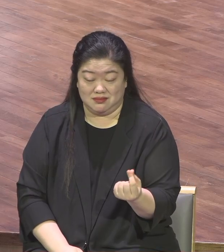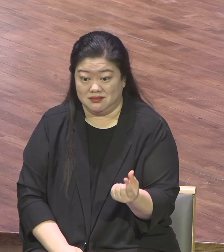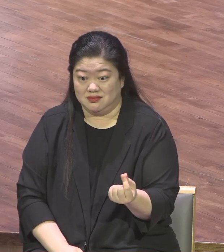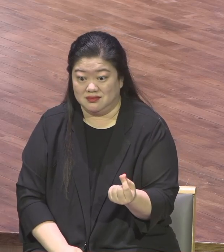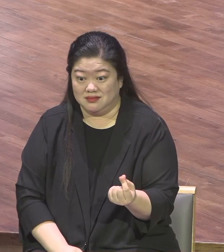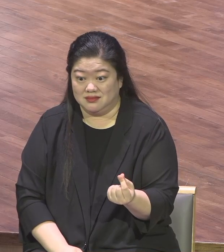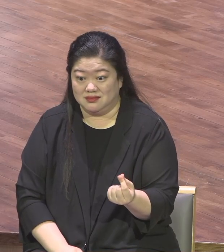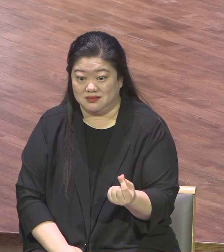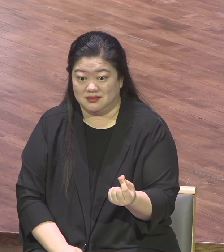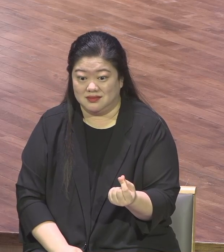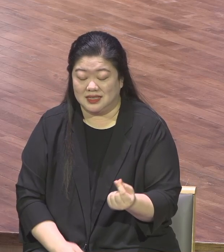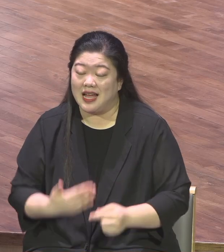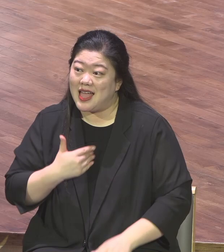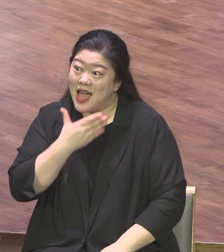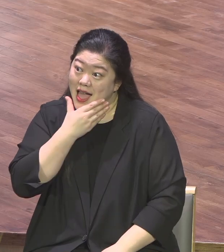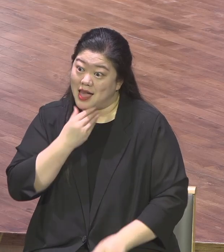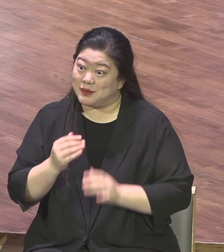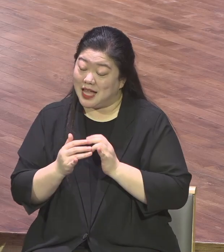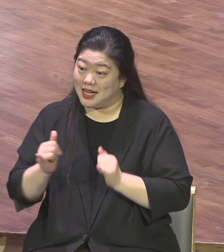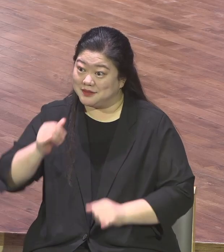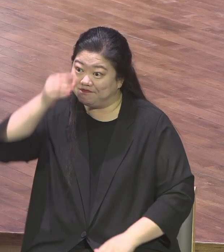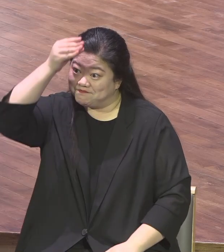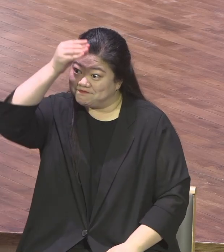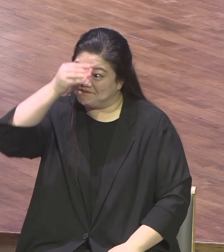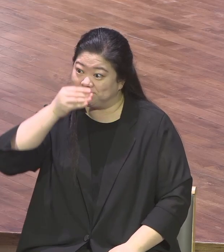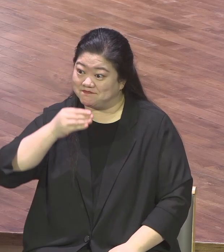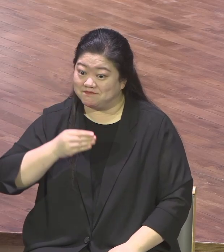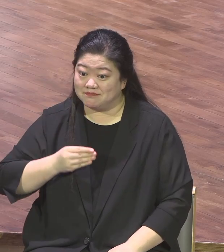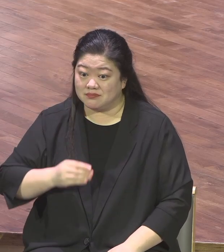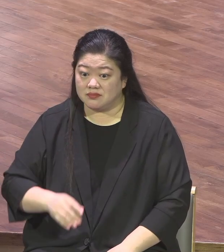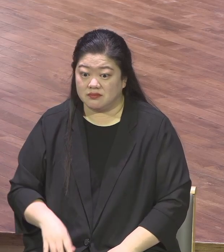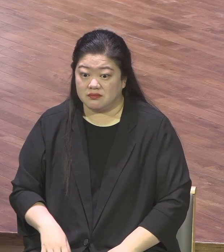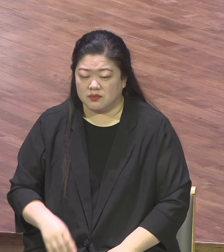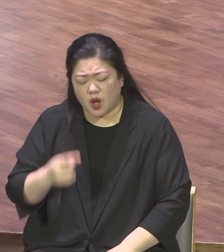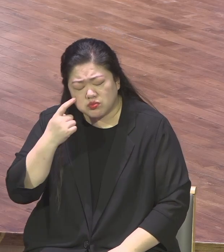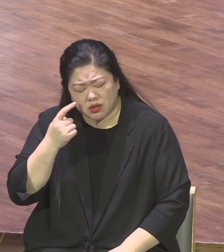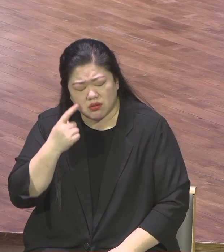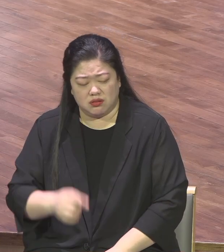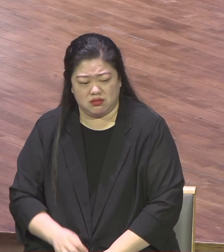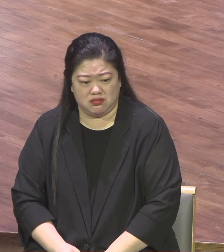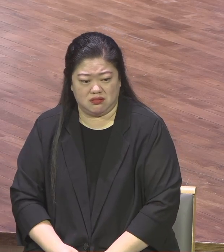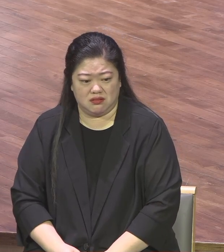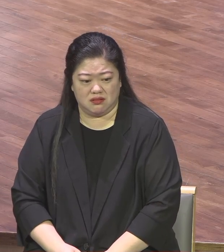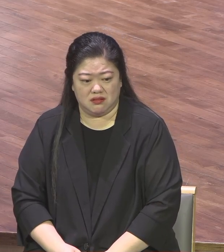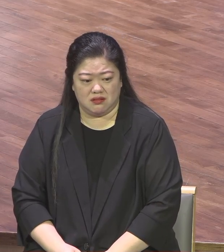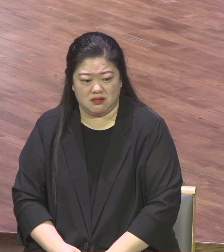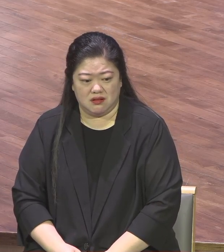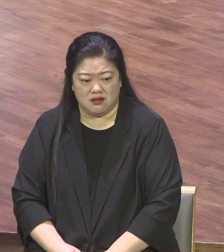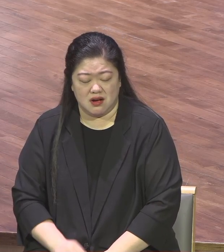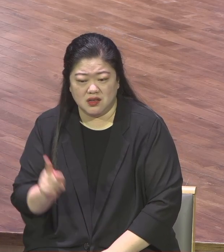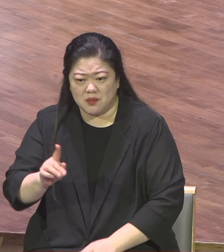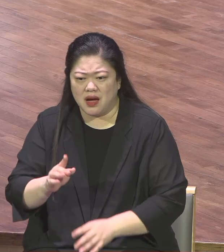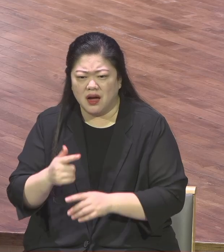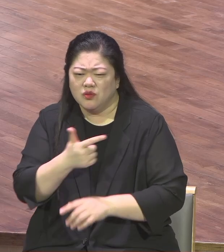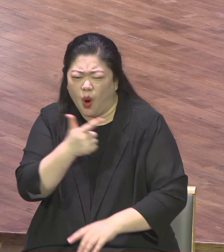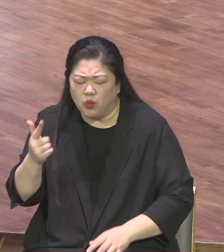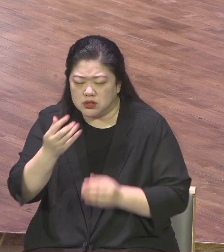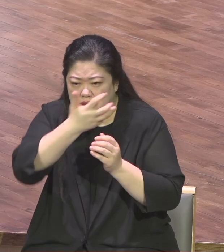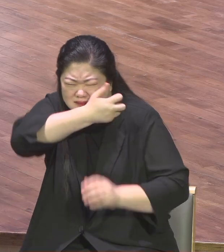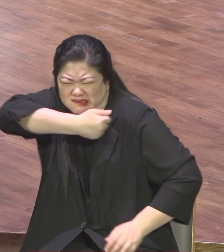가장 행복한 존재라고 여러분 착각해 보세요. 나는 행복한 존재다. 우리 행복하다니까요.